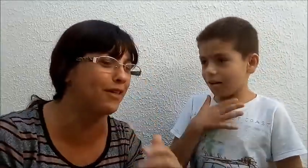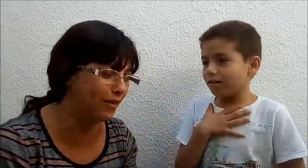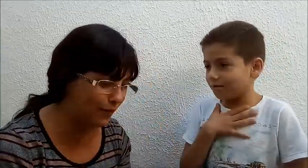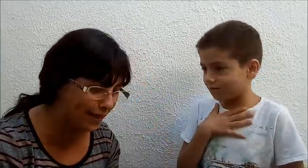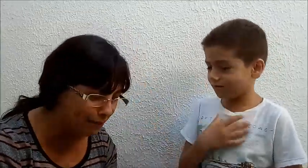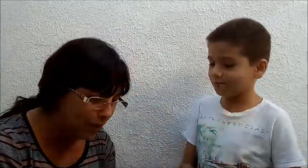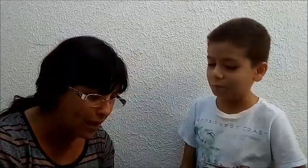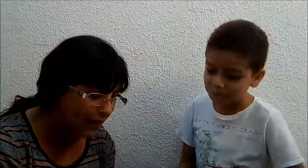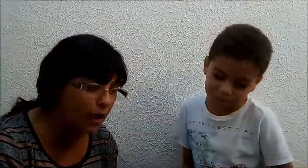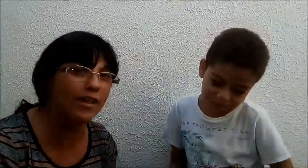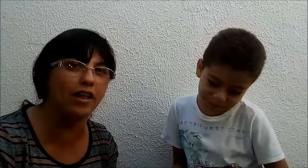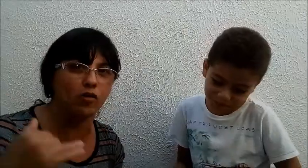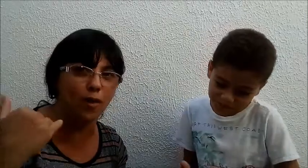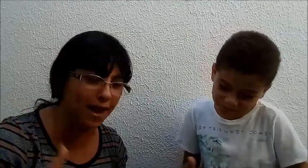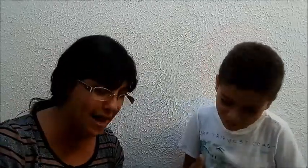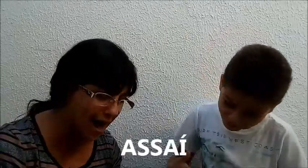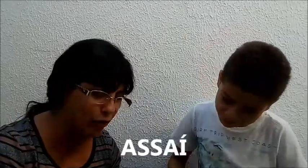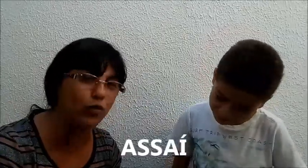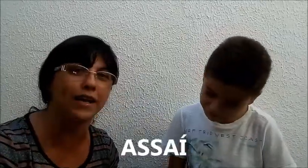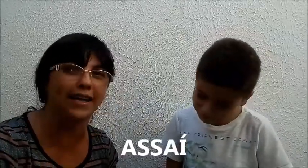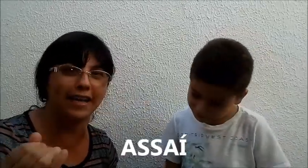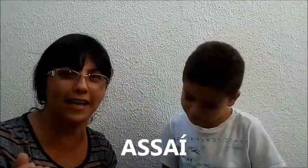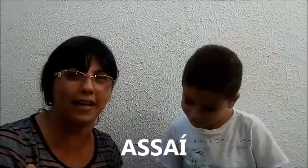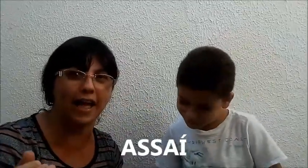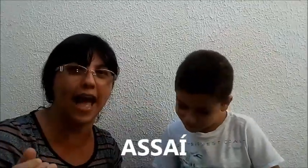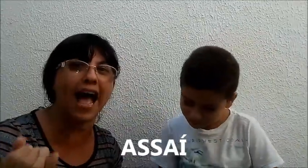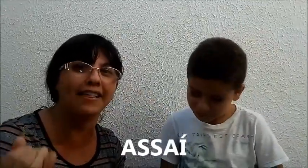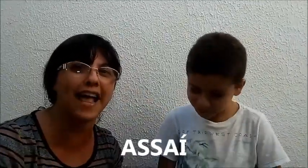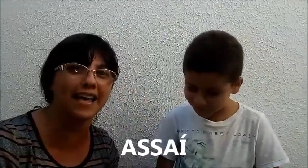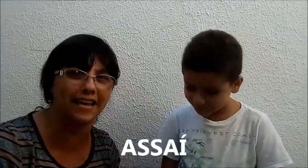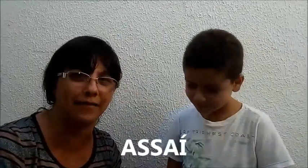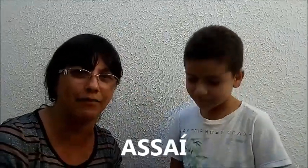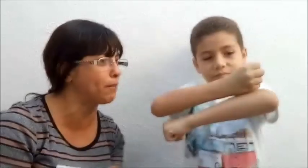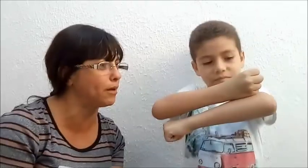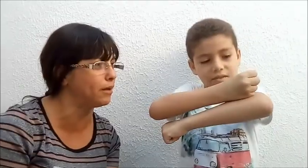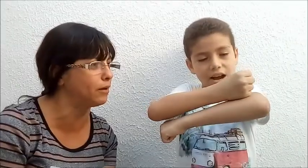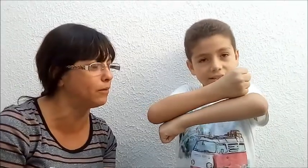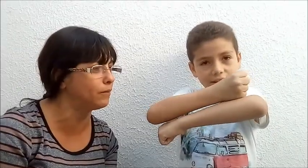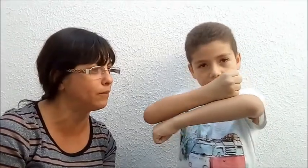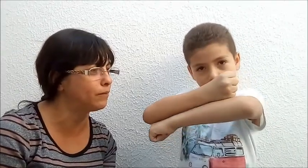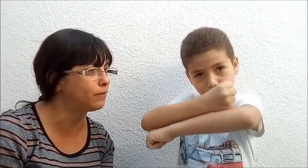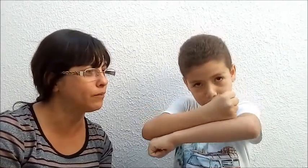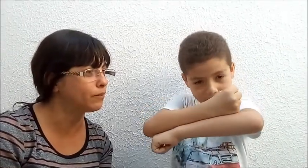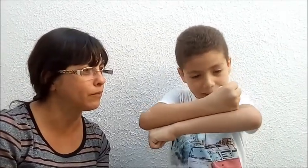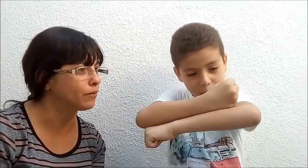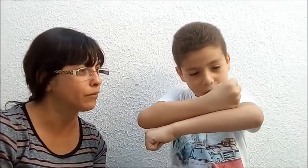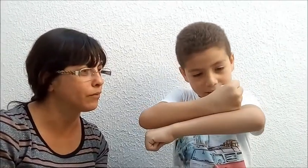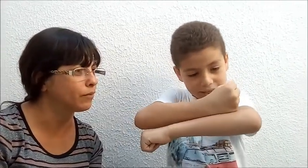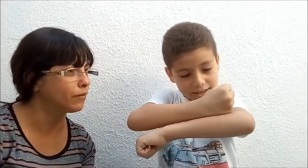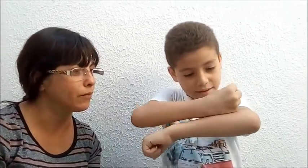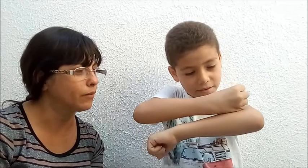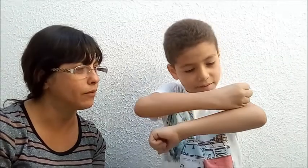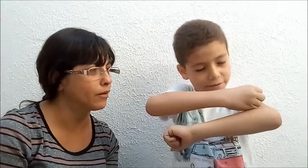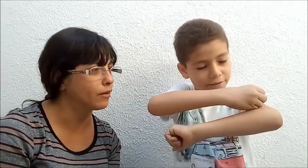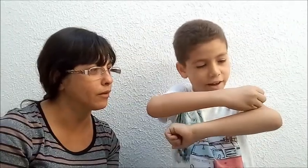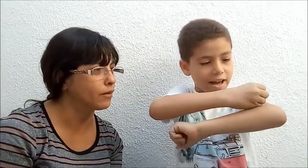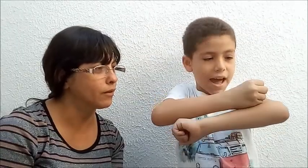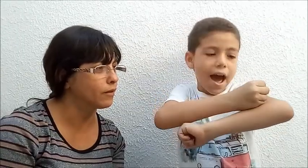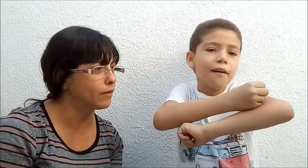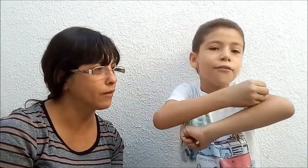pessoas. Então, assim, supermercado, que, açaí, deixa a mão, assim, pega a mão aqui, vai